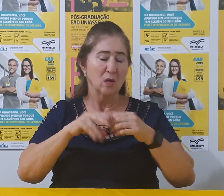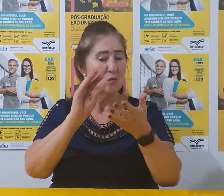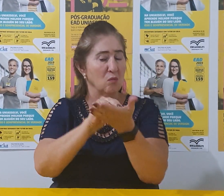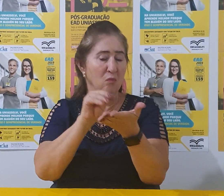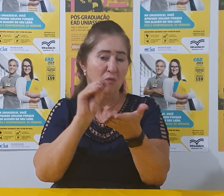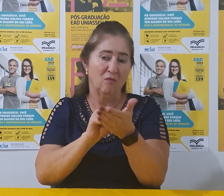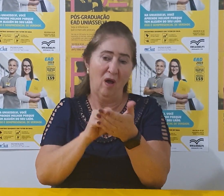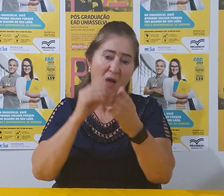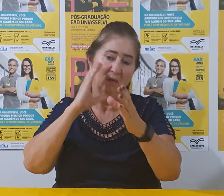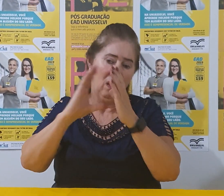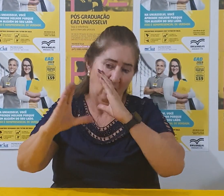de aprendizagem.